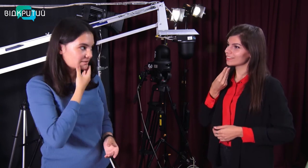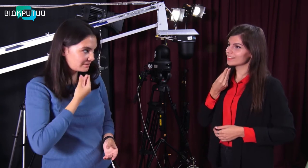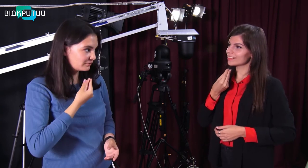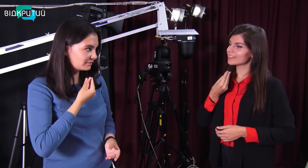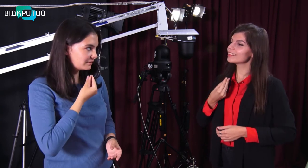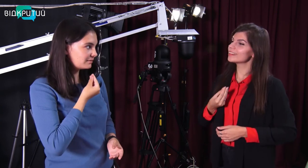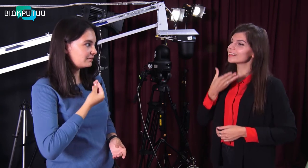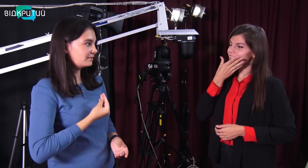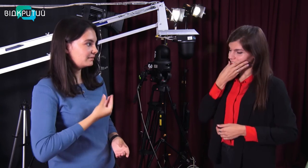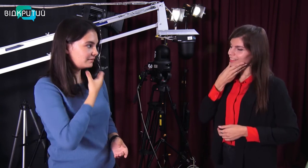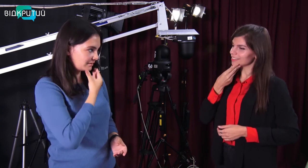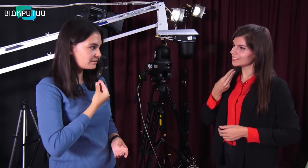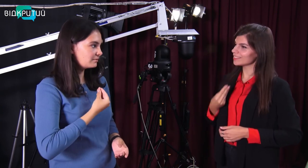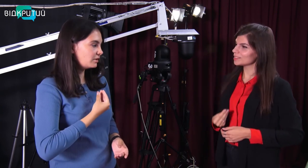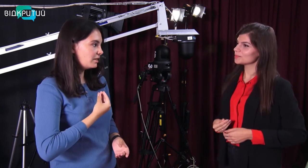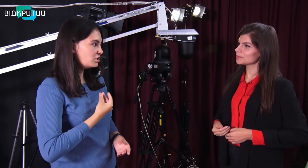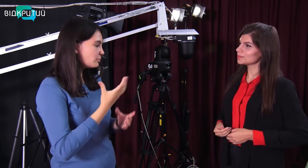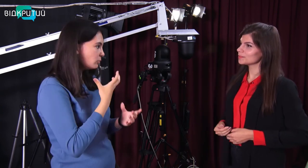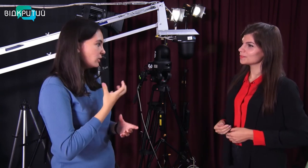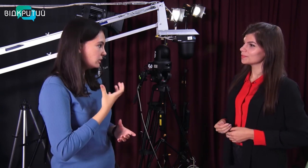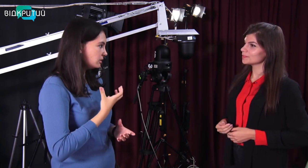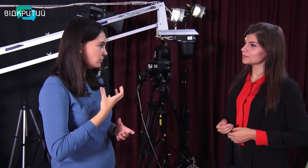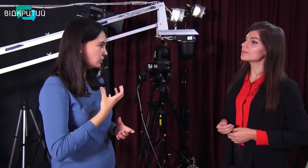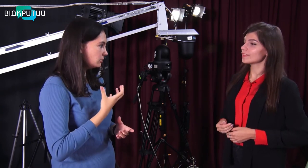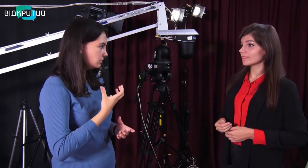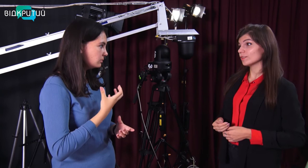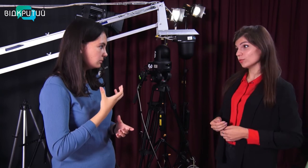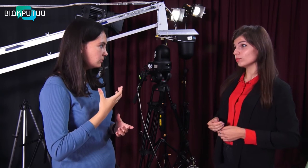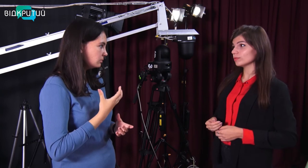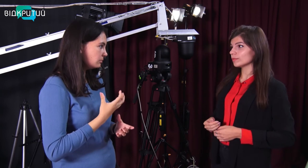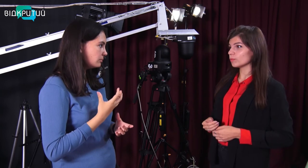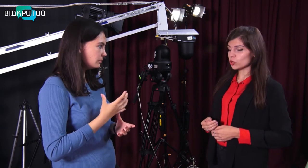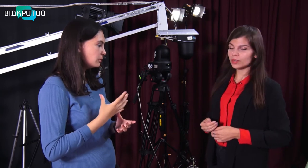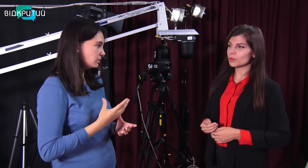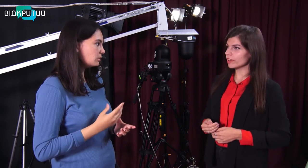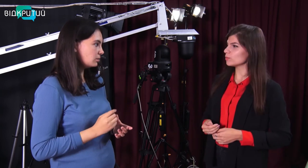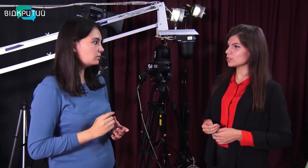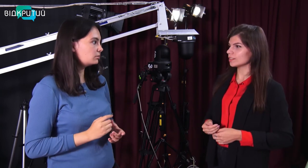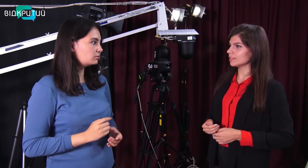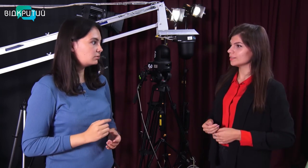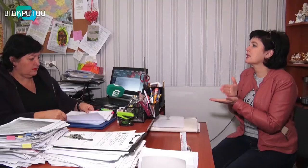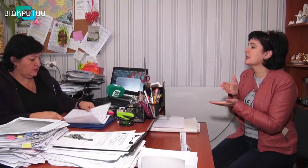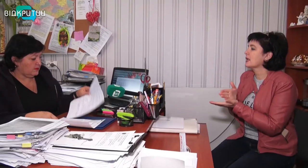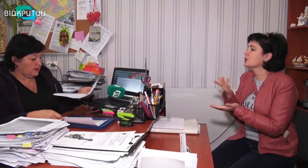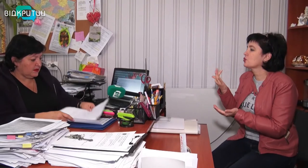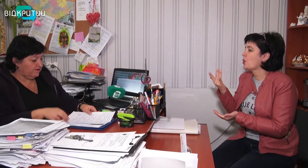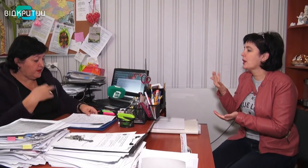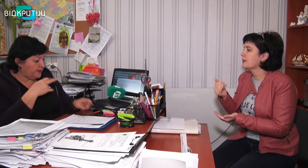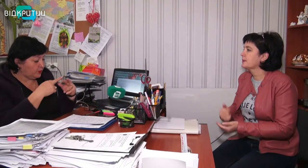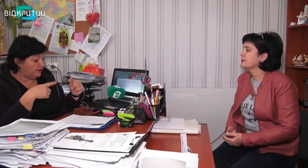Красива. Красиво. І ще промовляти, да, треба? Ну, можна і промовляти, можна і ні. Міжнародний день жестових мов